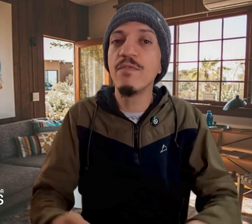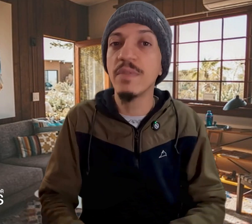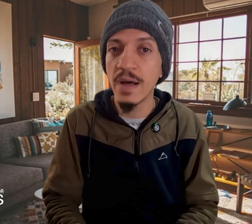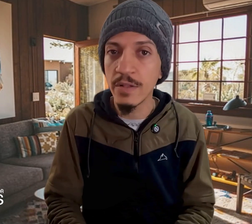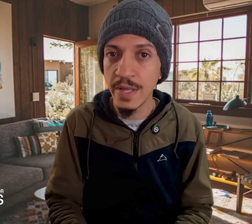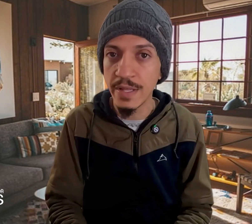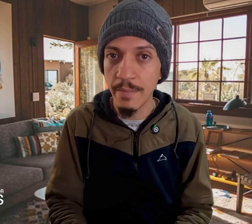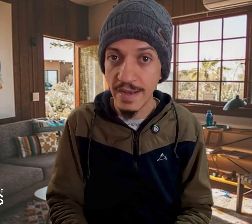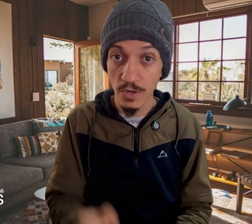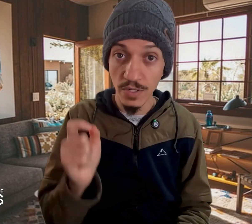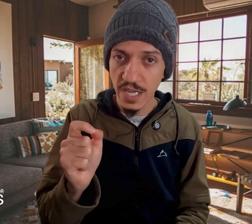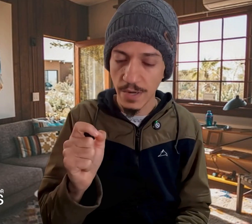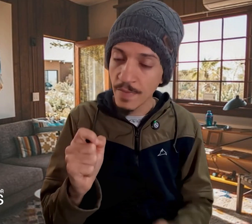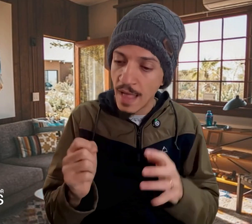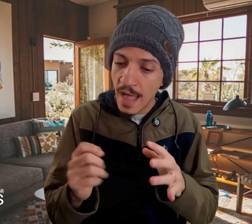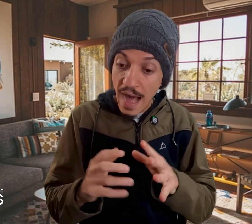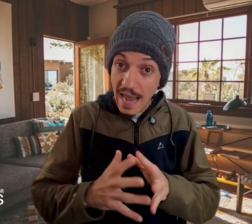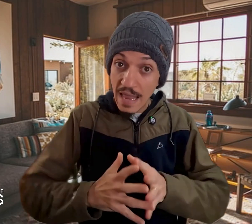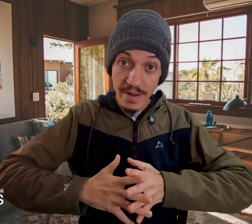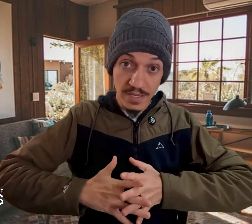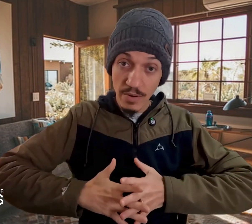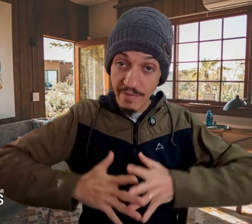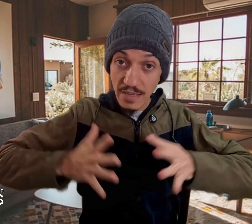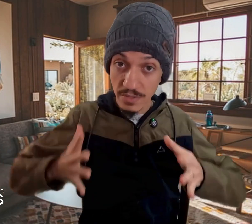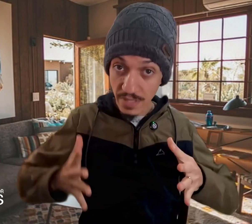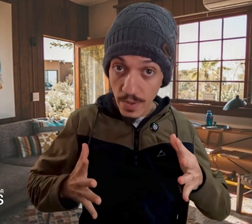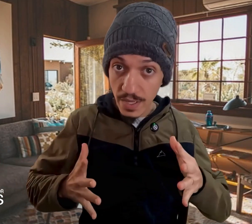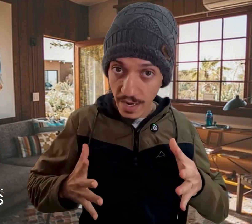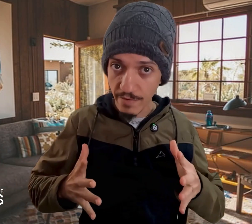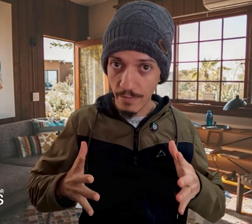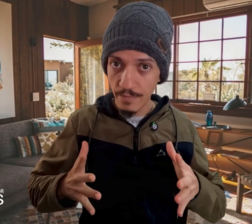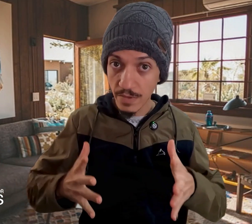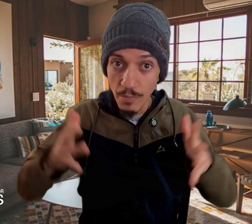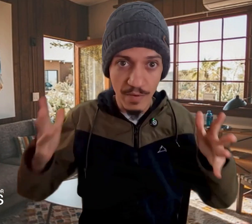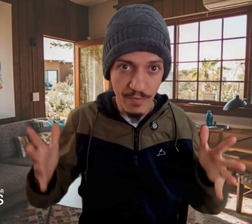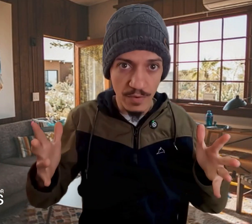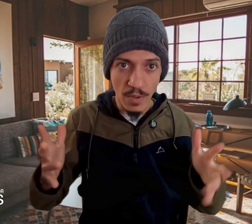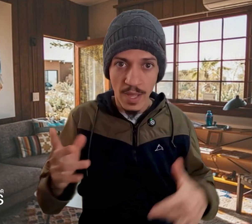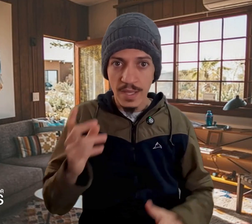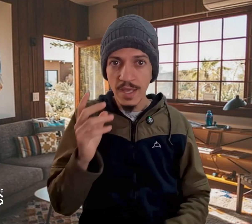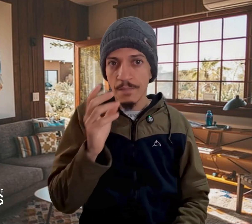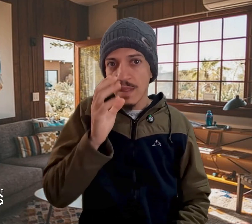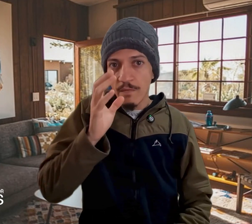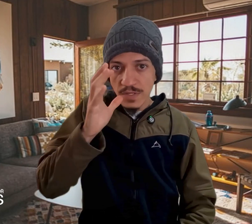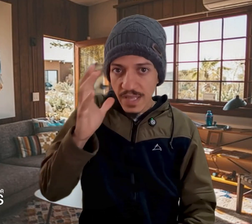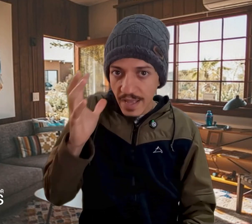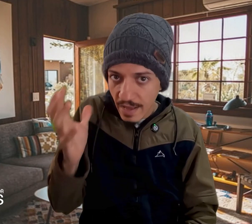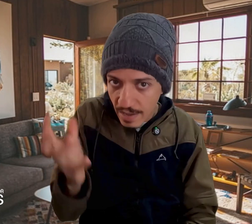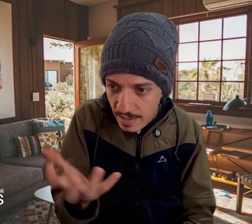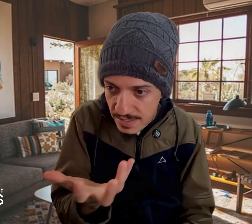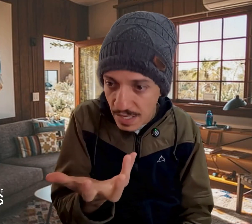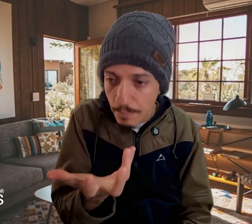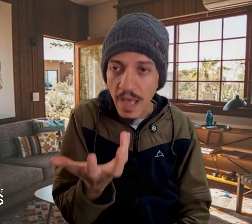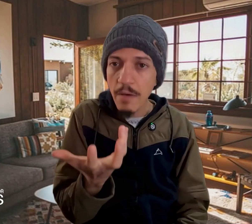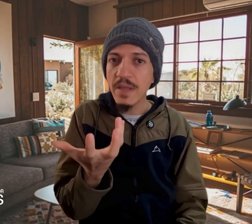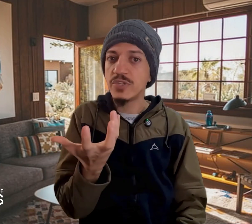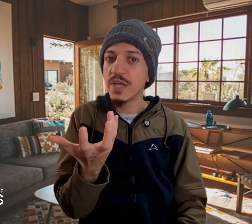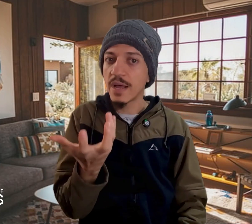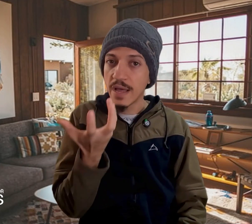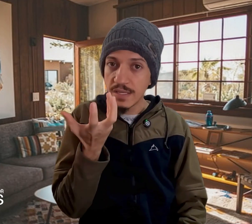aprofundando ainda mais. Ou seja, a Libras é um universo tão incrível, tão profundo, que você se permitir estar